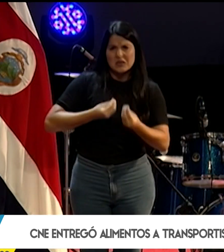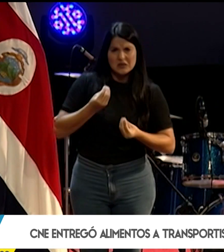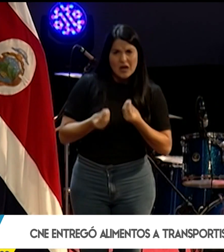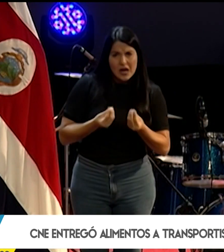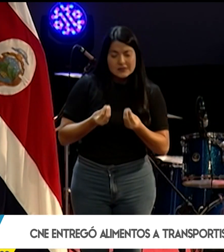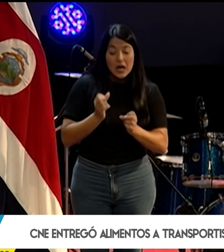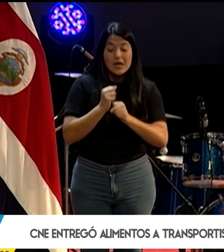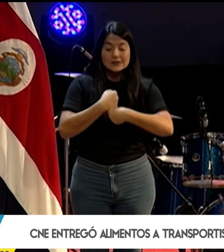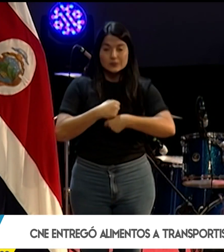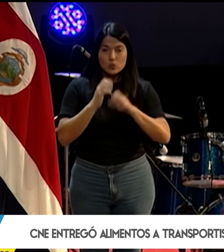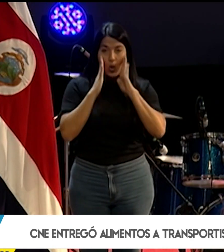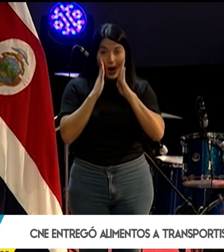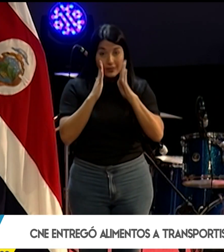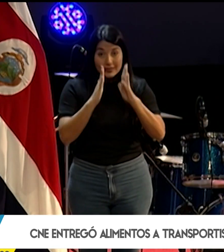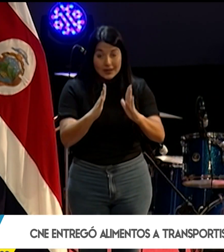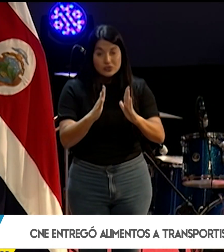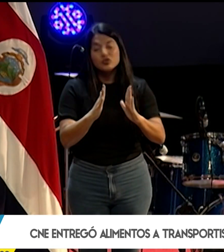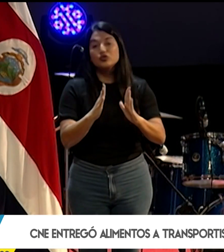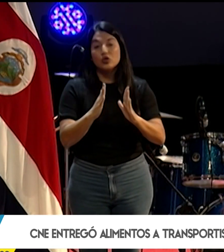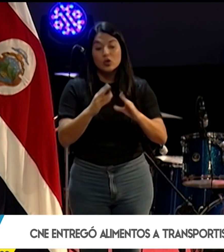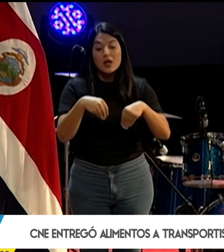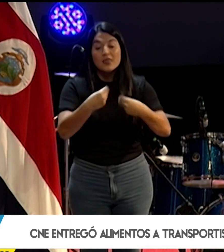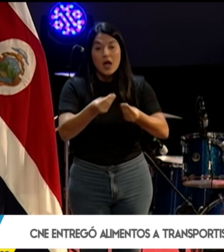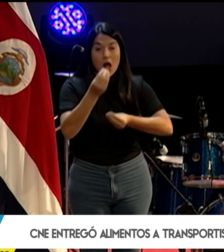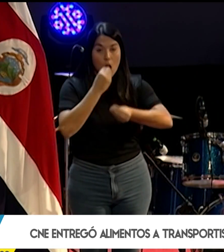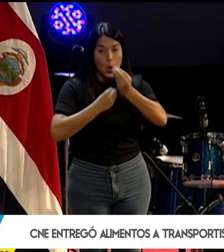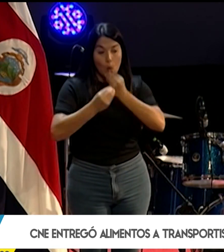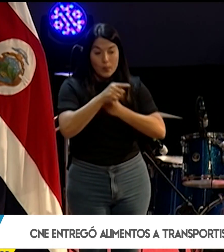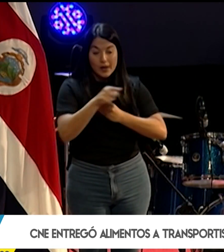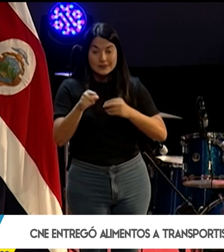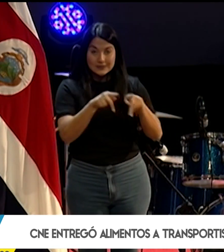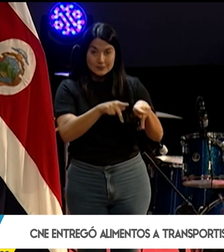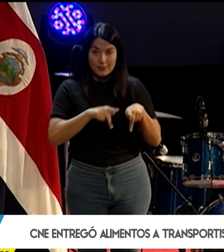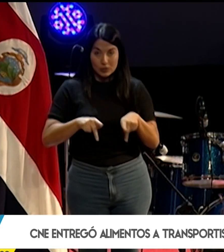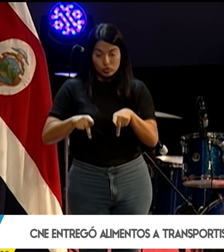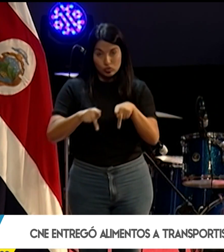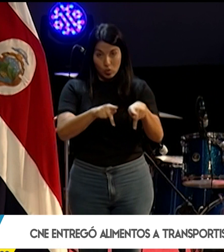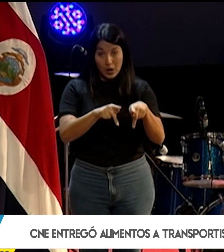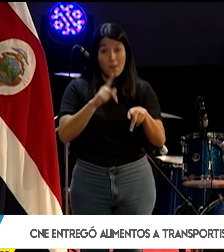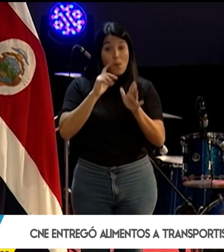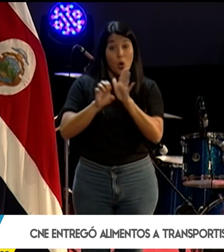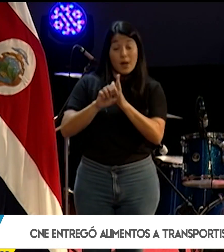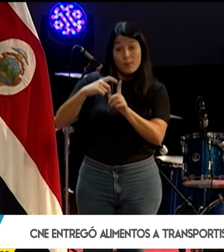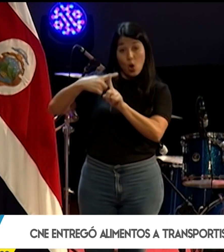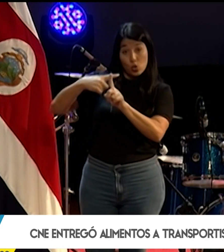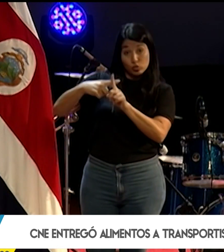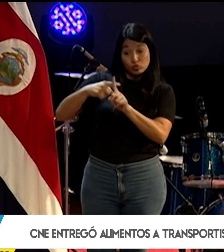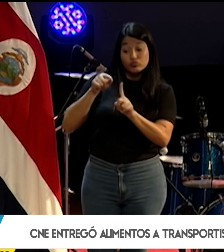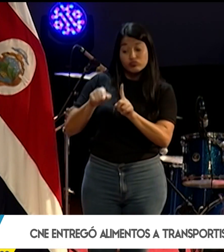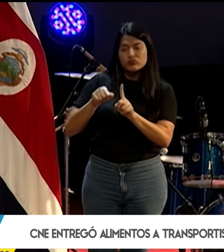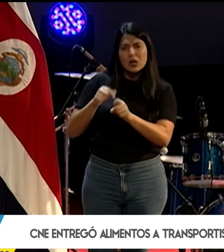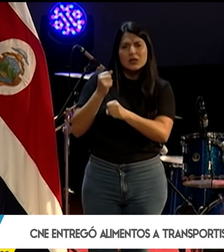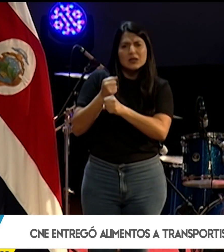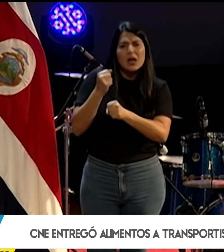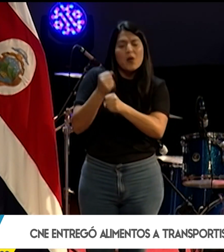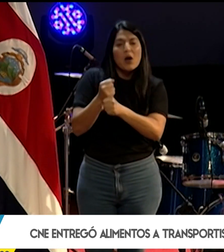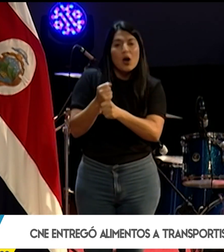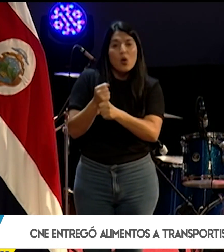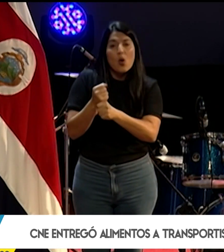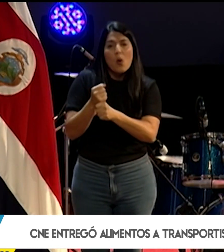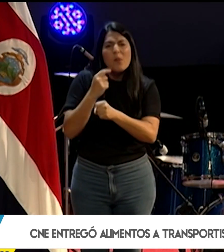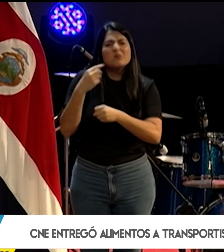como la atención de la alimentación de las personas. En el caso de La Cruz, se ha trabajado en